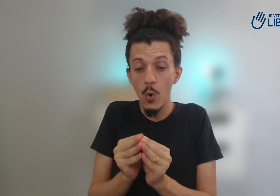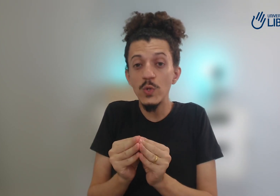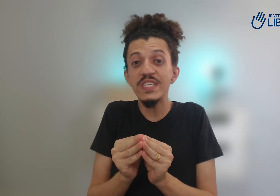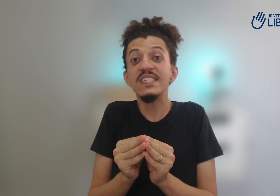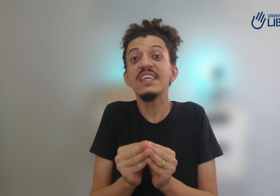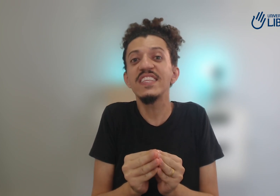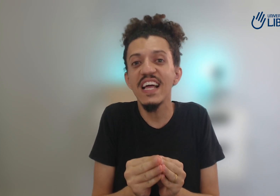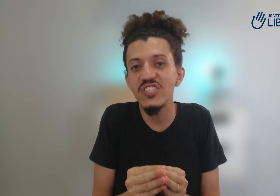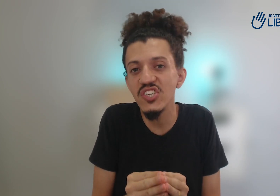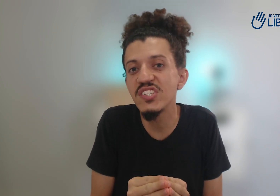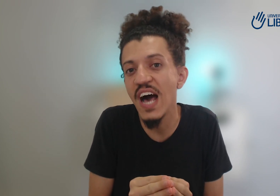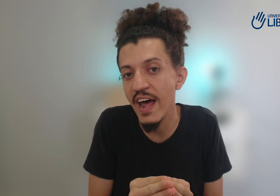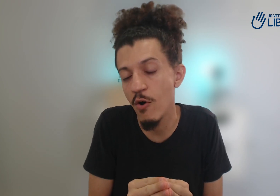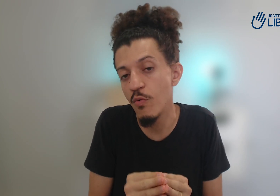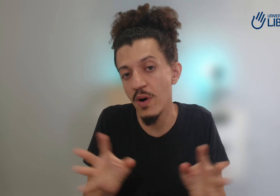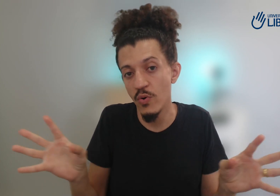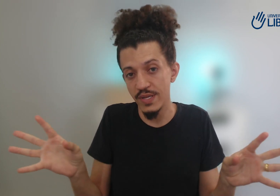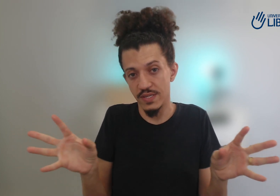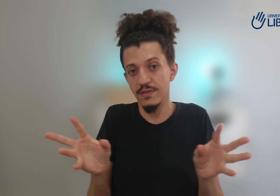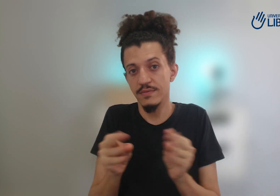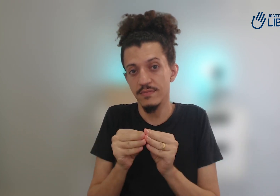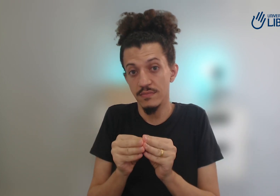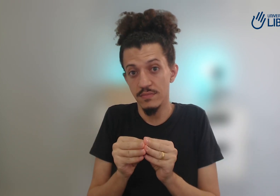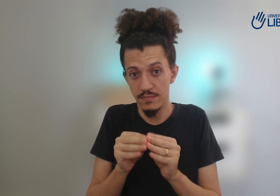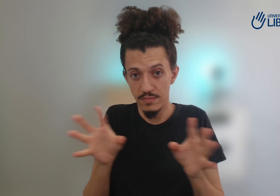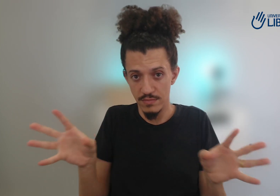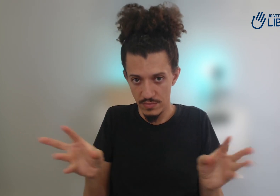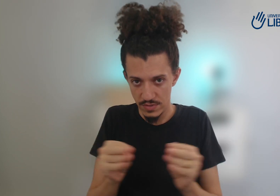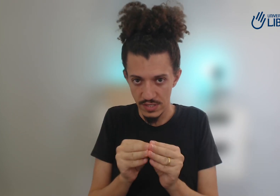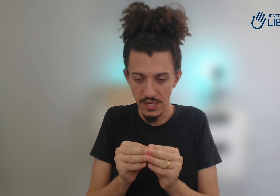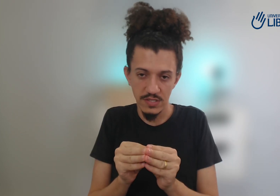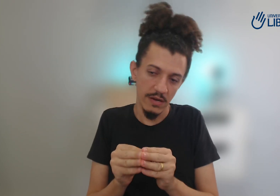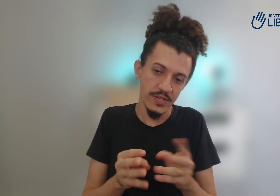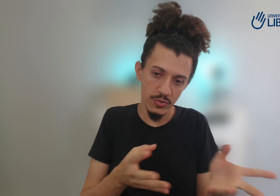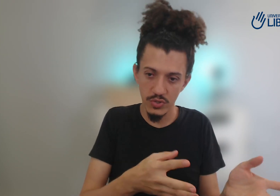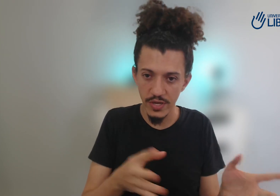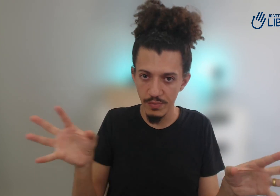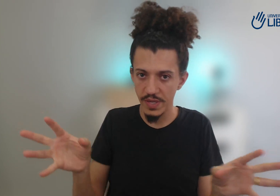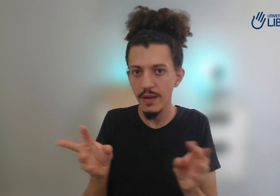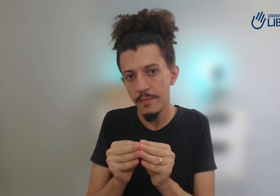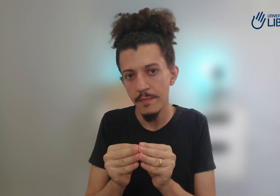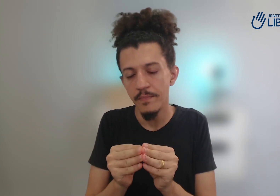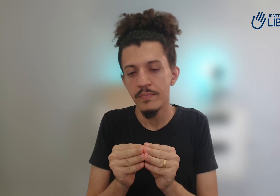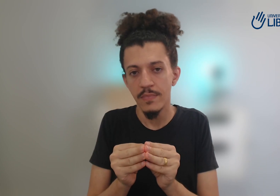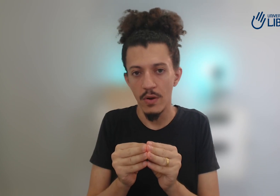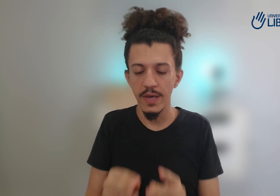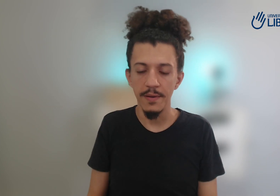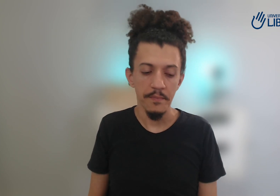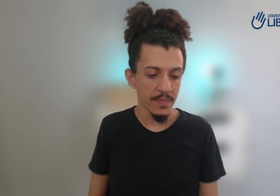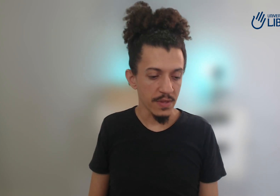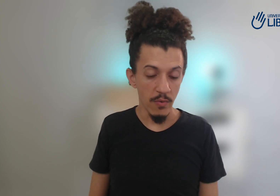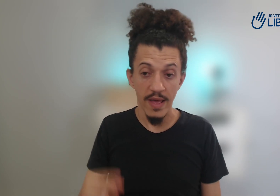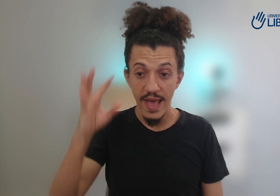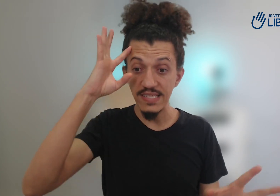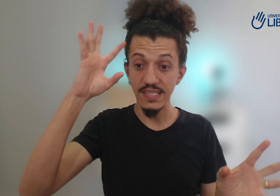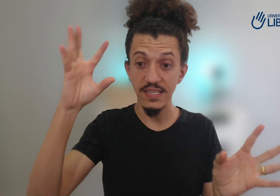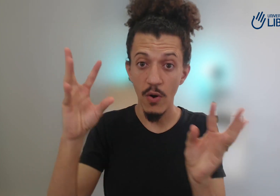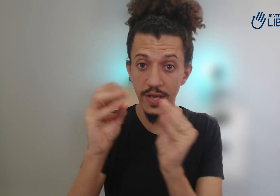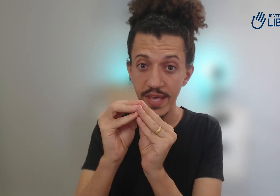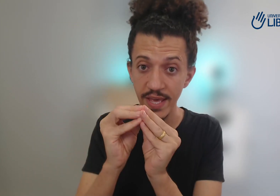de sintetizar alguma coisa. Sintetizar no sentido de resumir, né? Okay. Então, esse sinal aqui,